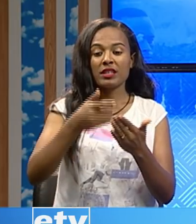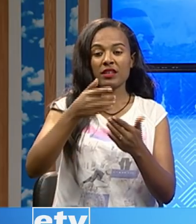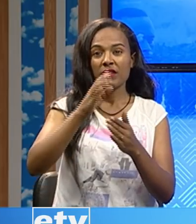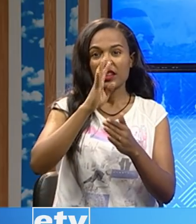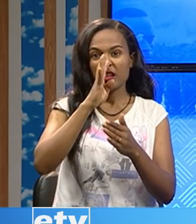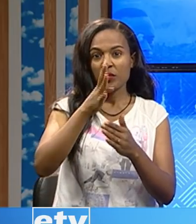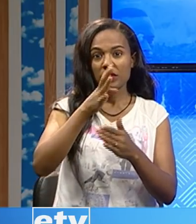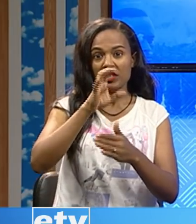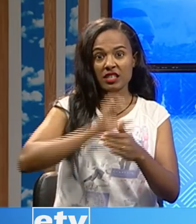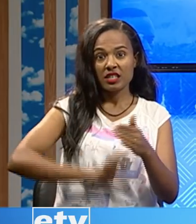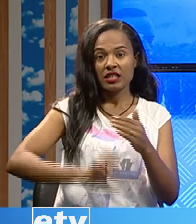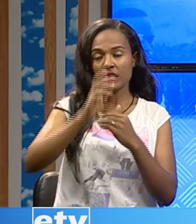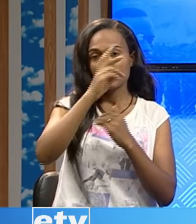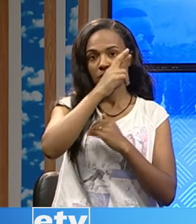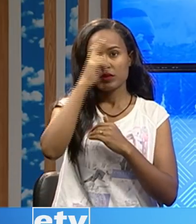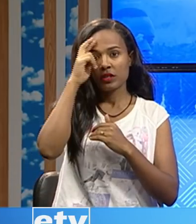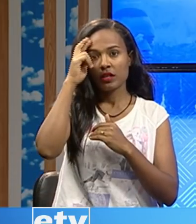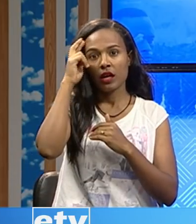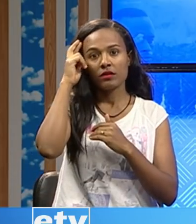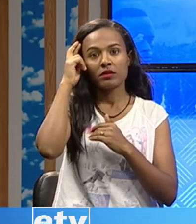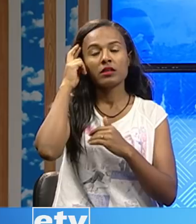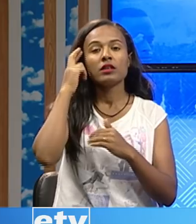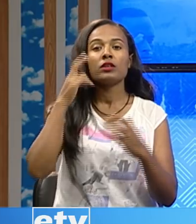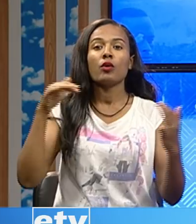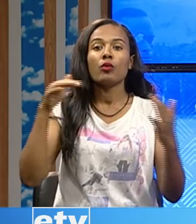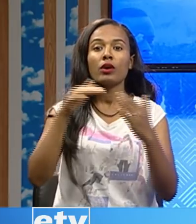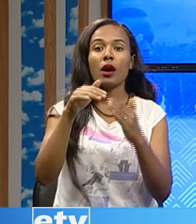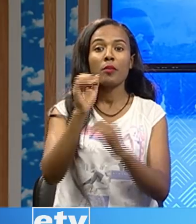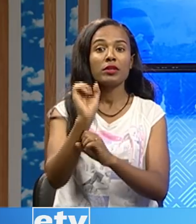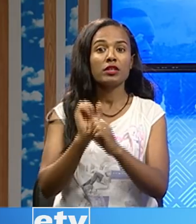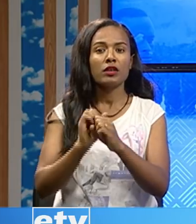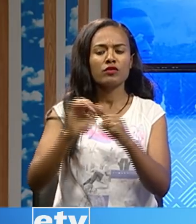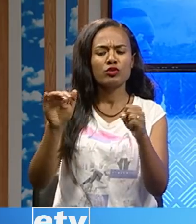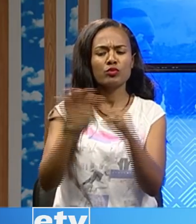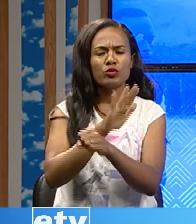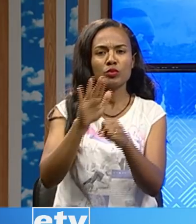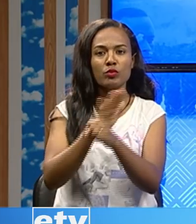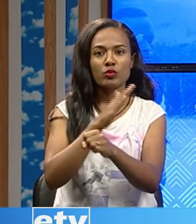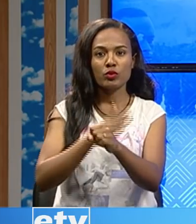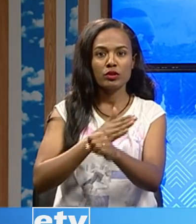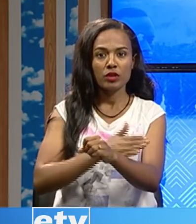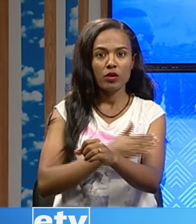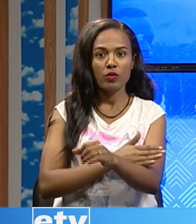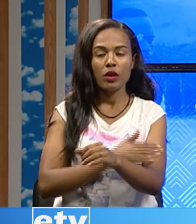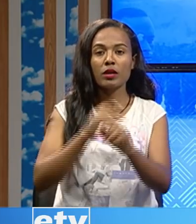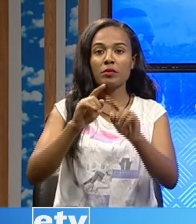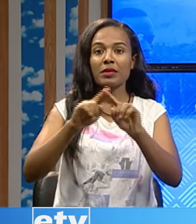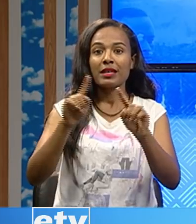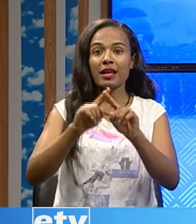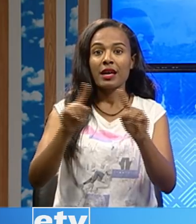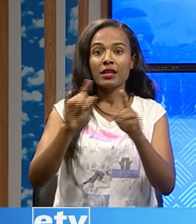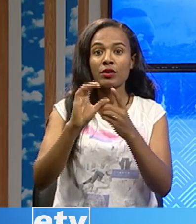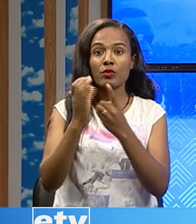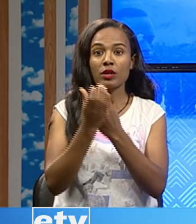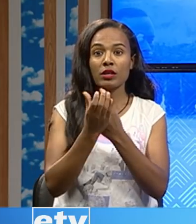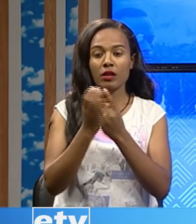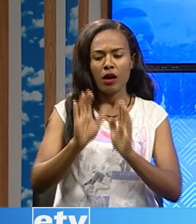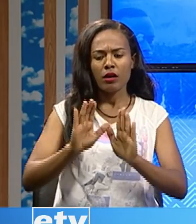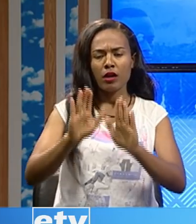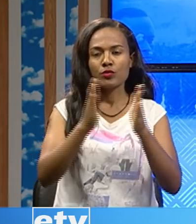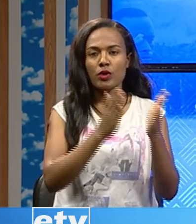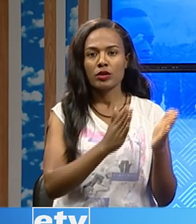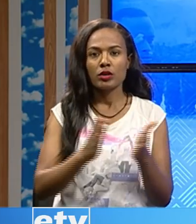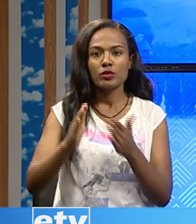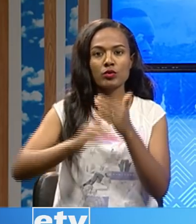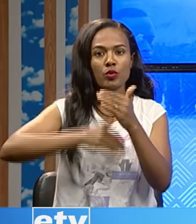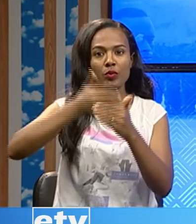ምክንያት የተፈጠሩበት የውጊያ መዛነፎች ሙሉ በሙሉ ተስተካክሏል። በተለያየ መልክ ራሱን አደራጅቶ